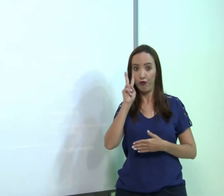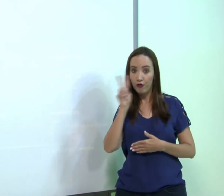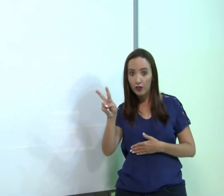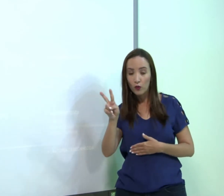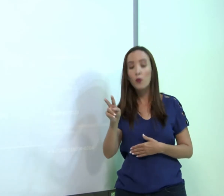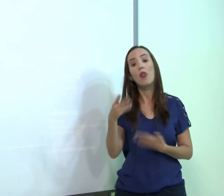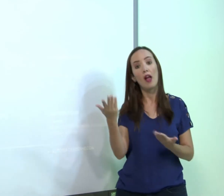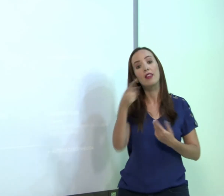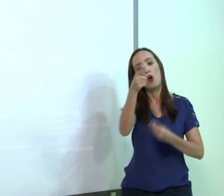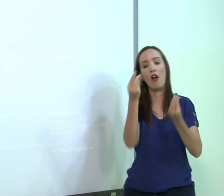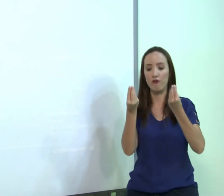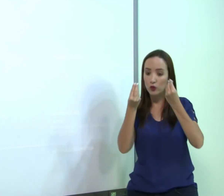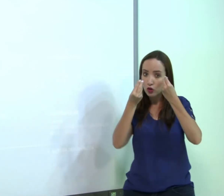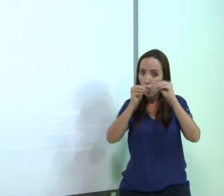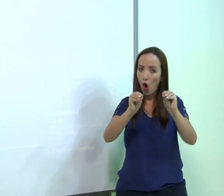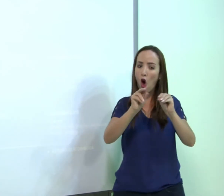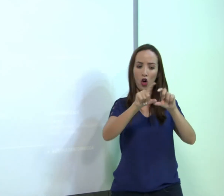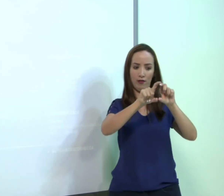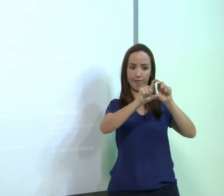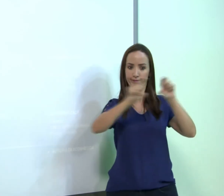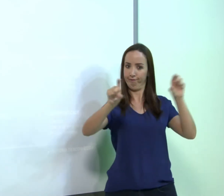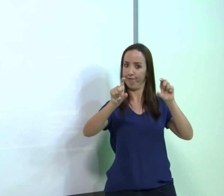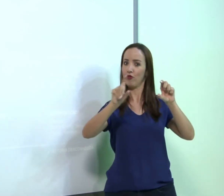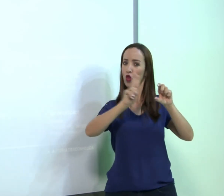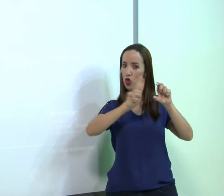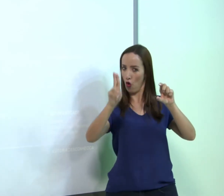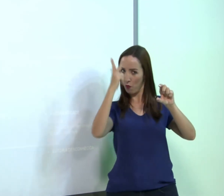Viram? Então, você vai colocar o nome,